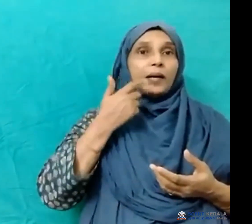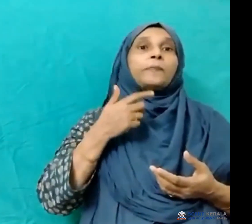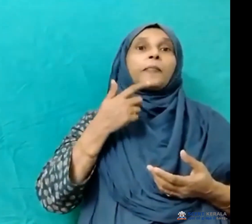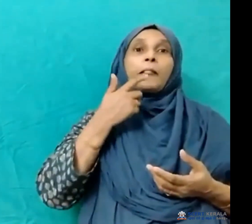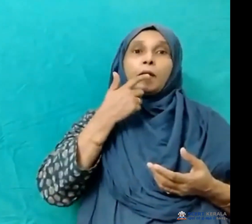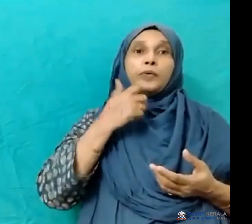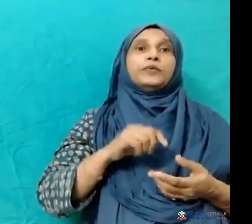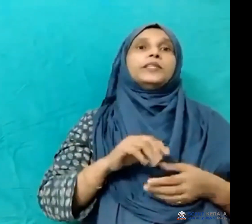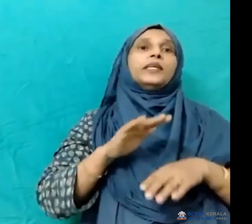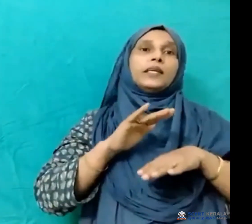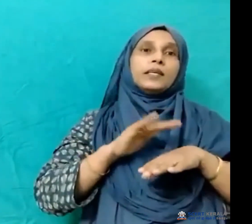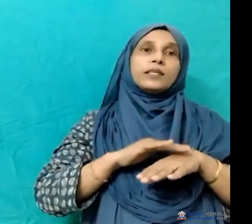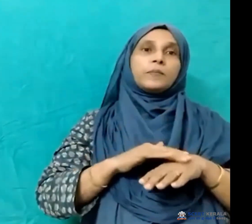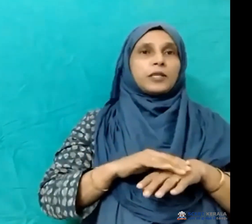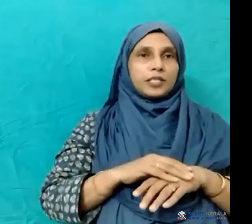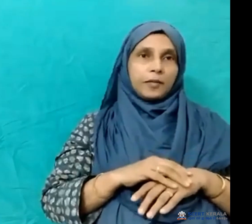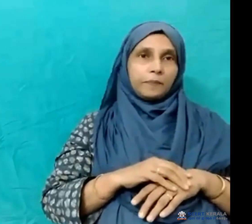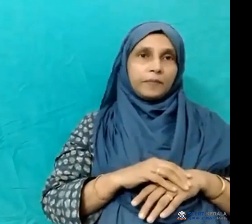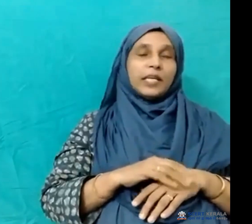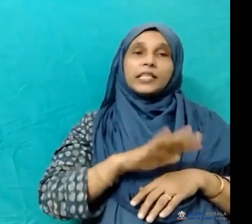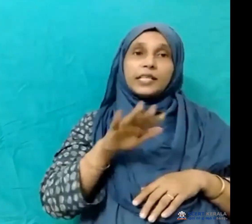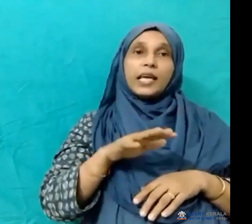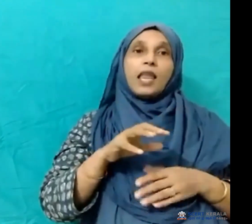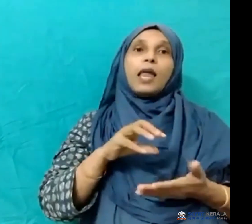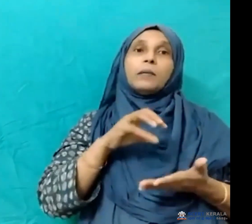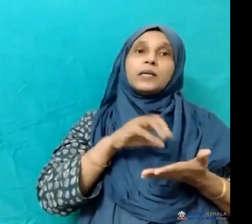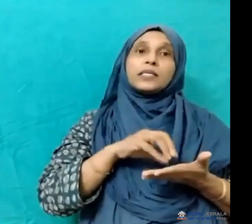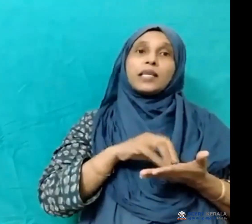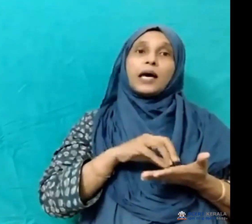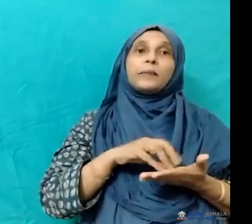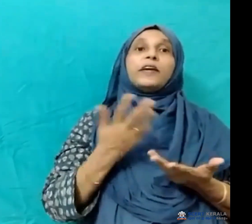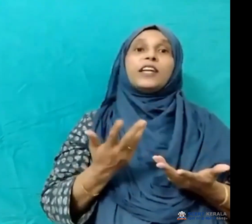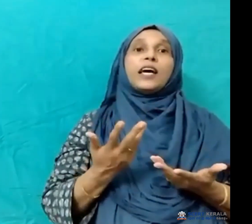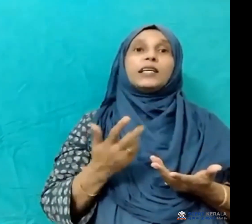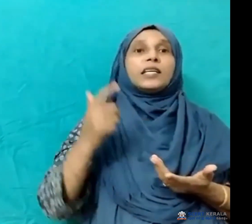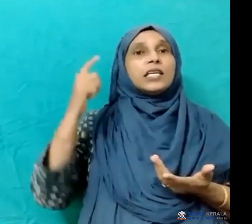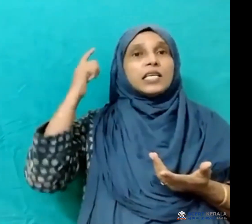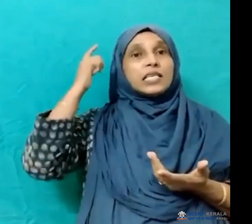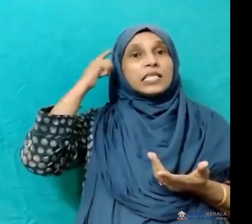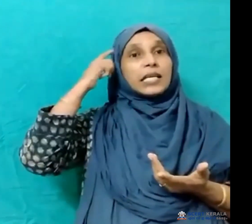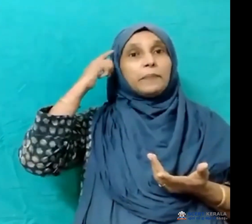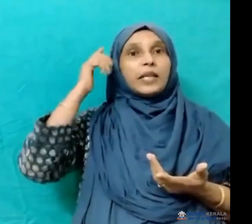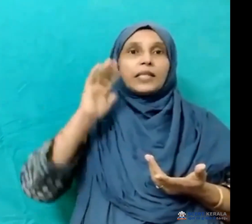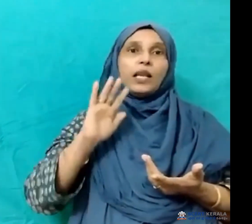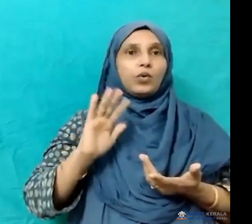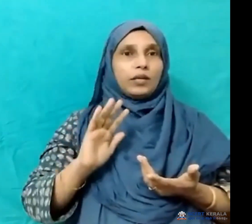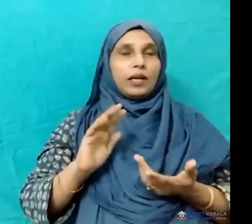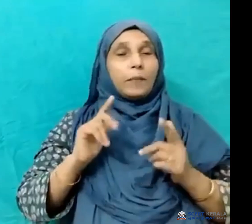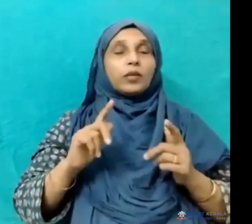മണം, രുചി, സ്പർശം, ഇതിന്റെ എല്ലാം സ്ഥാനം എവിടെയാണ്? സെറിബ്രത്തിൽ ഉണ്ട്. അപ്പോൾ